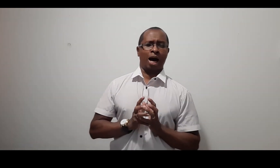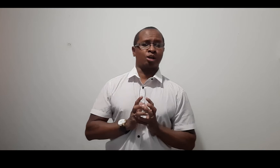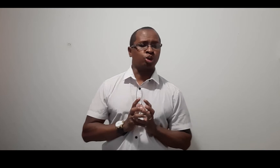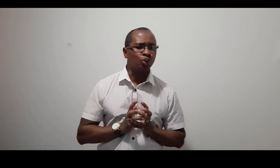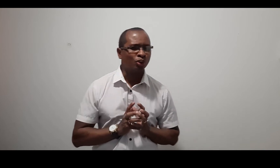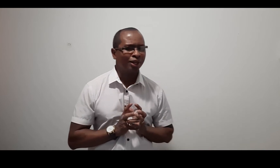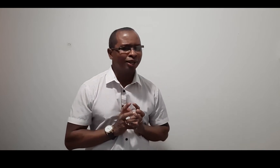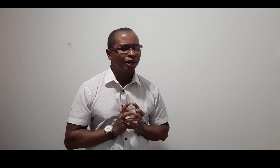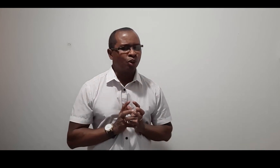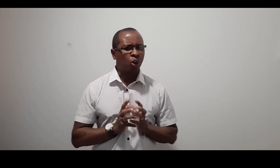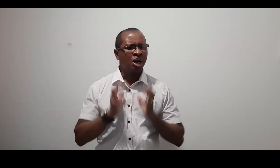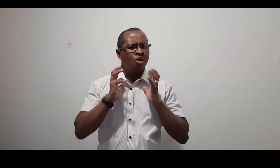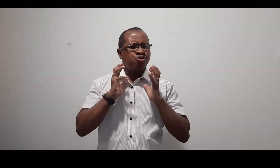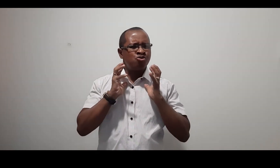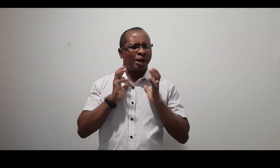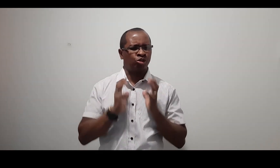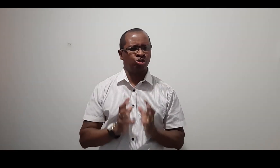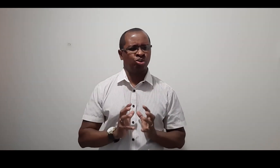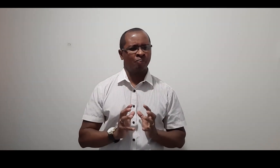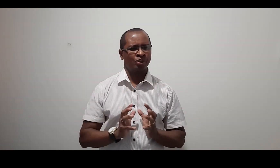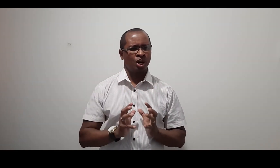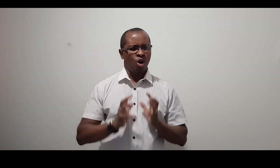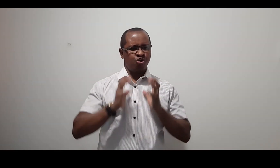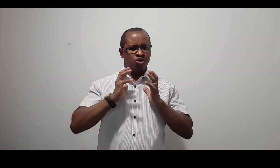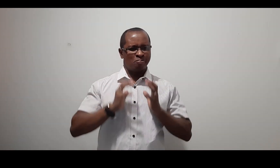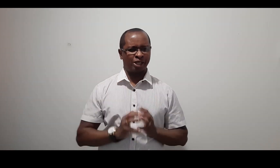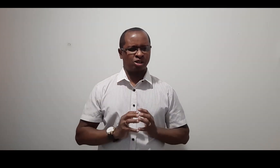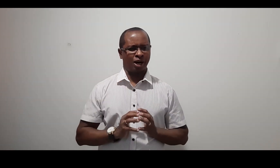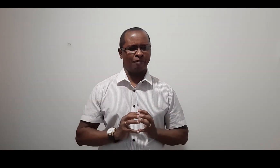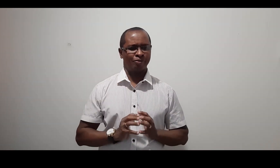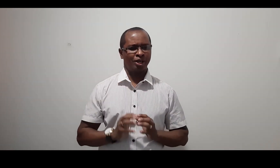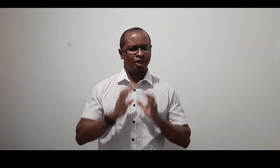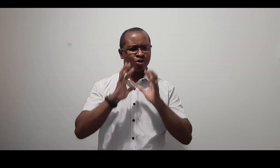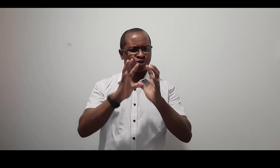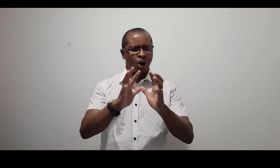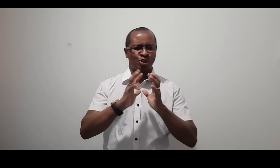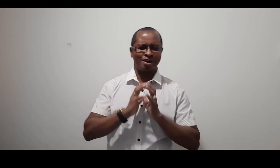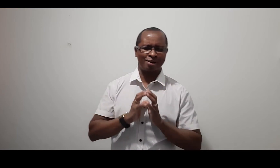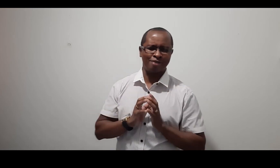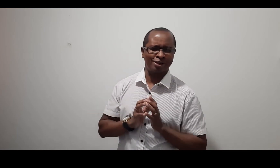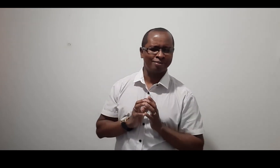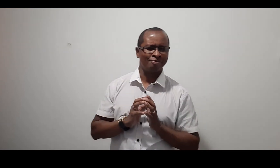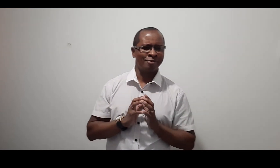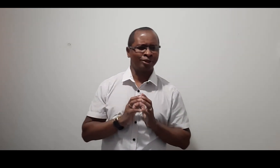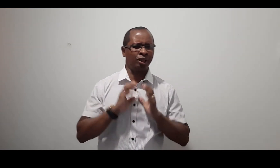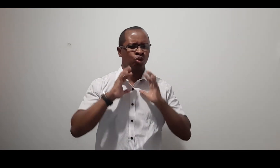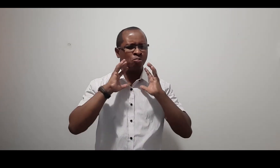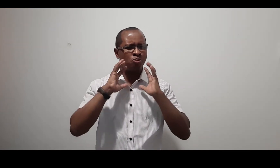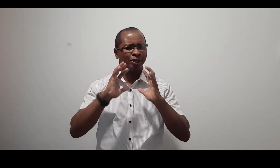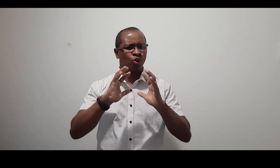ary io no atao hoe fomadio fomasina ny fonao zany ry havana tia ny tompo madio amy ty